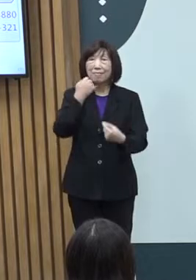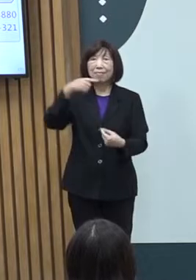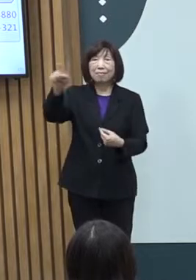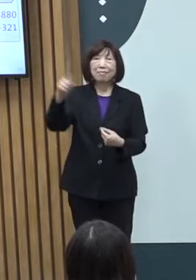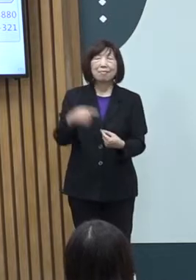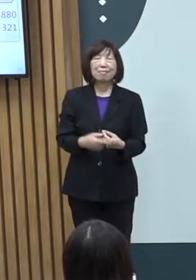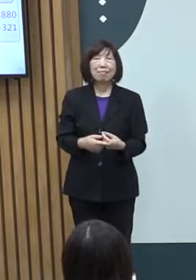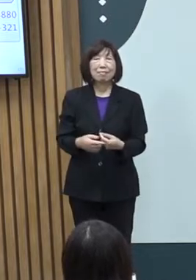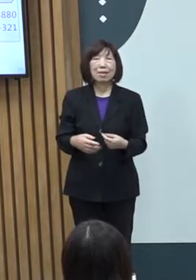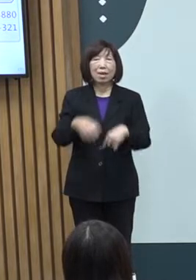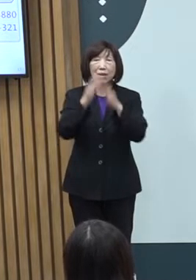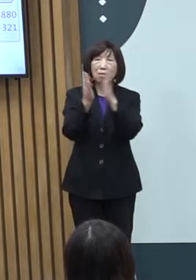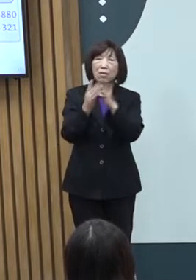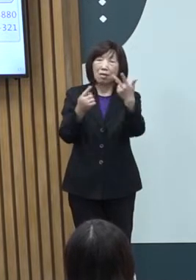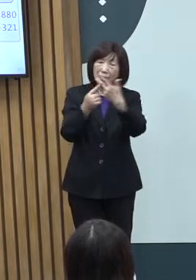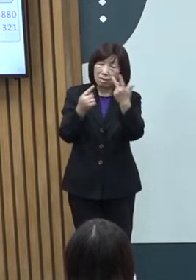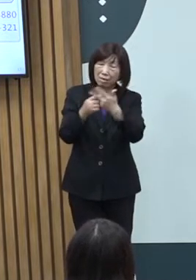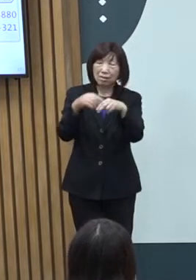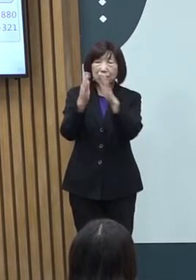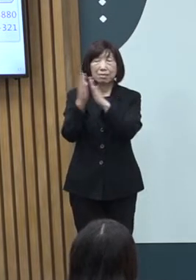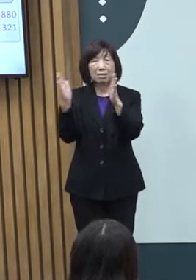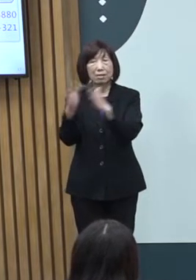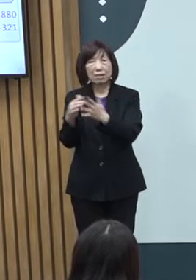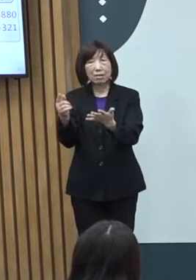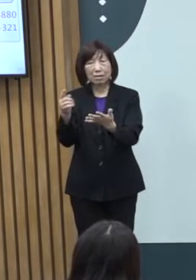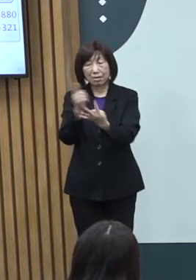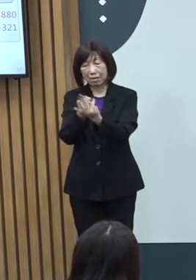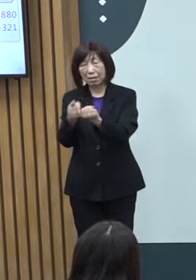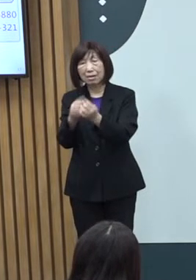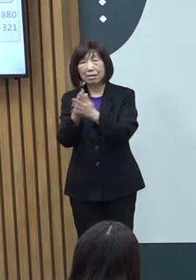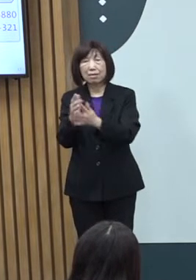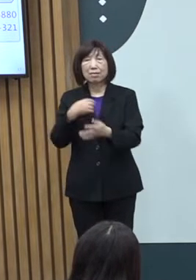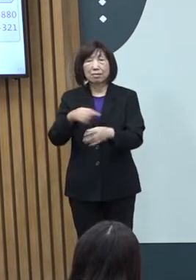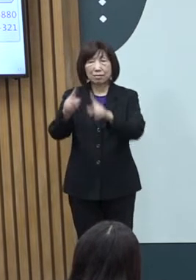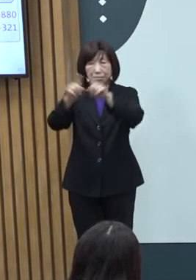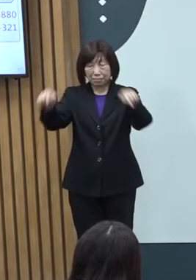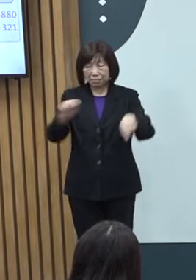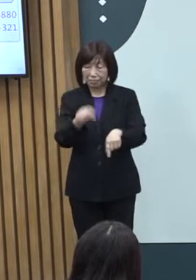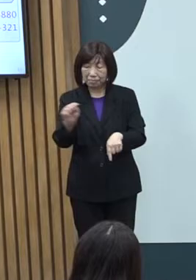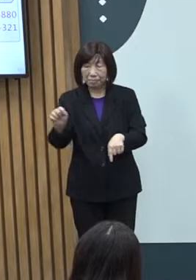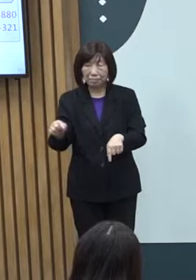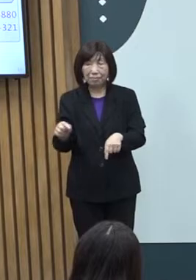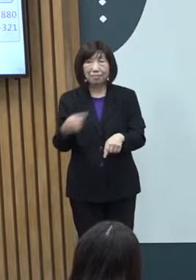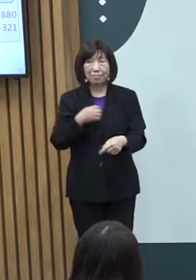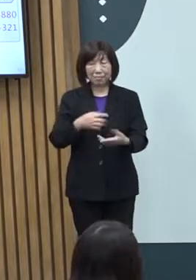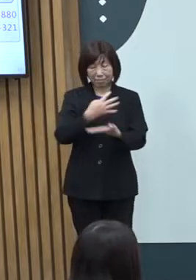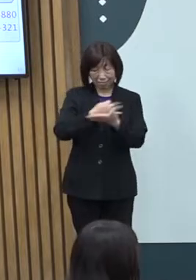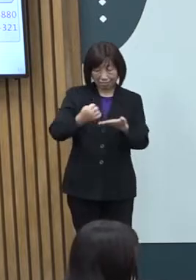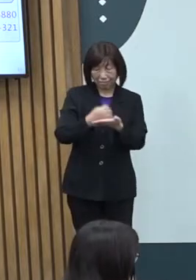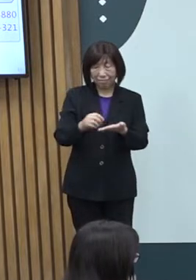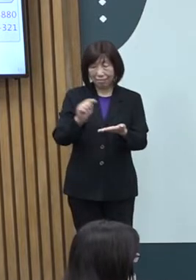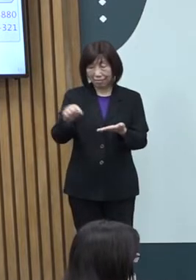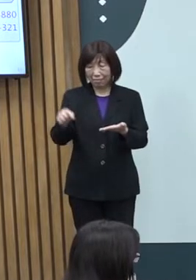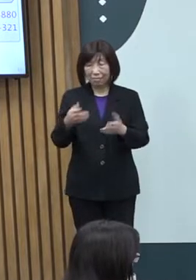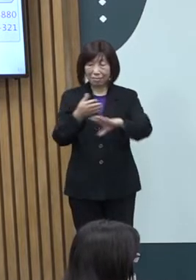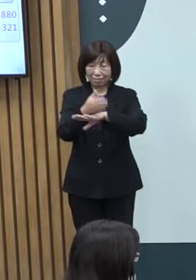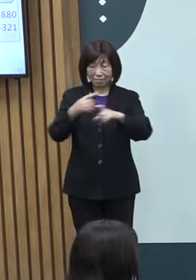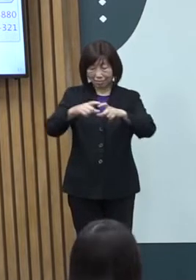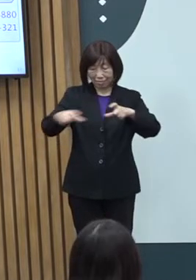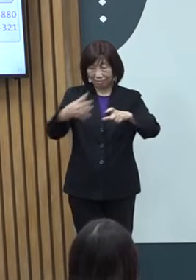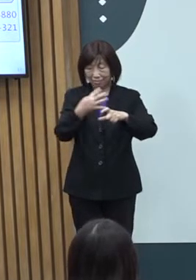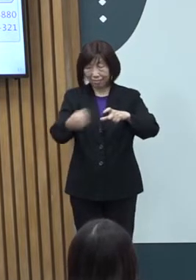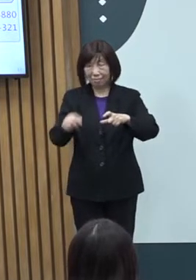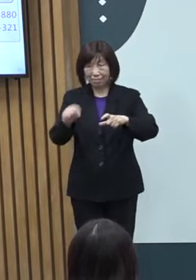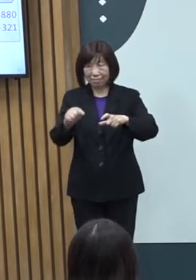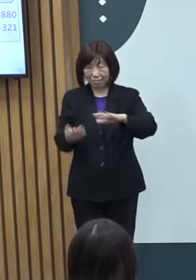店它都有一个多媒体资讯机，去用你的工商凭证跟统一编号再加上车牌号码，那就